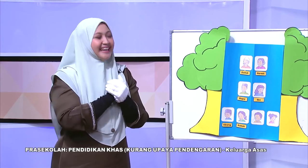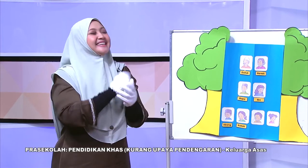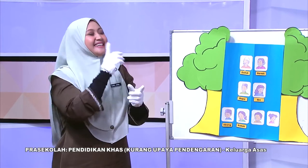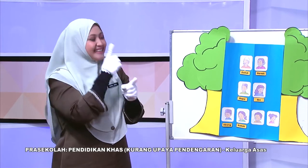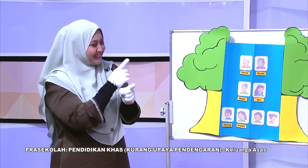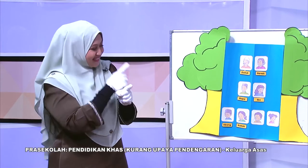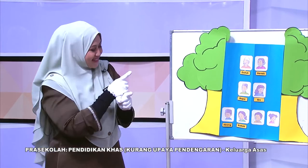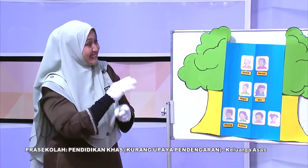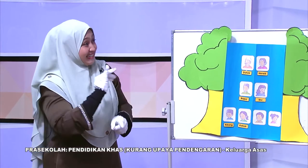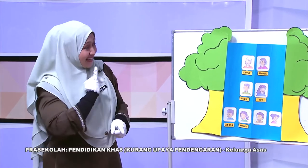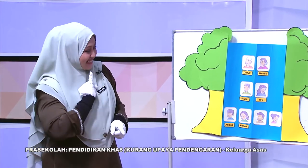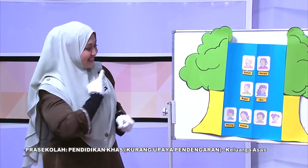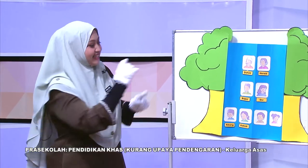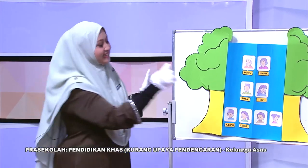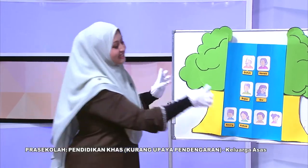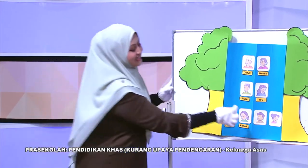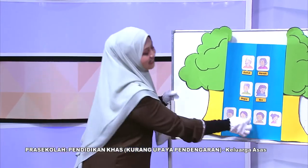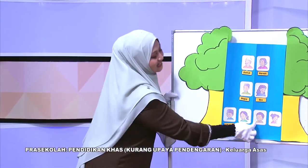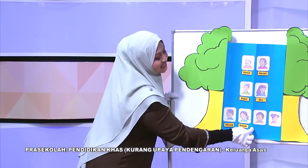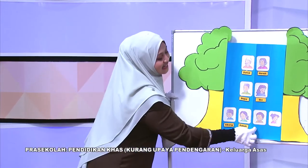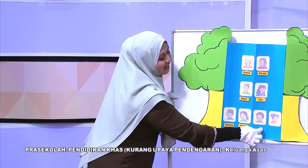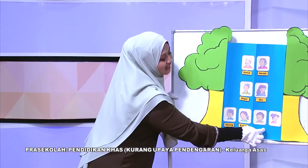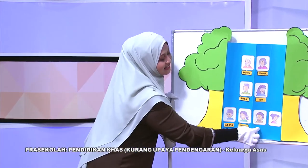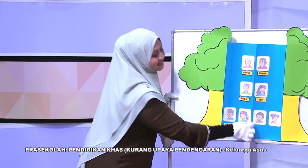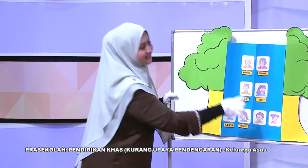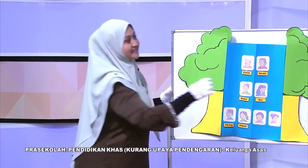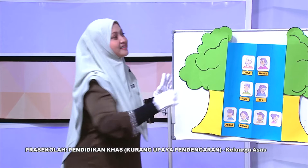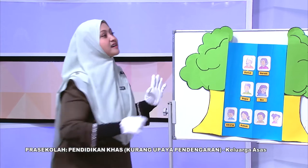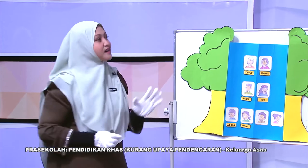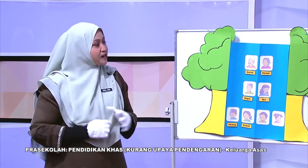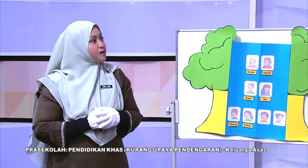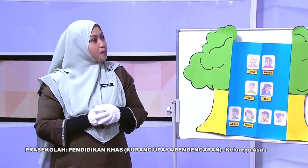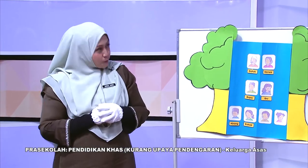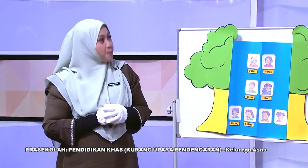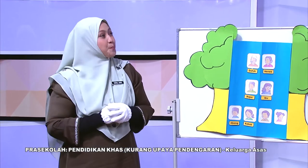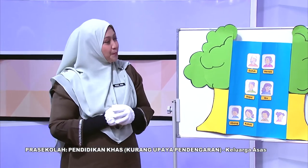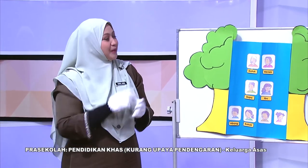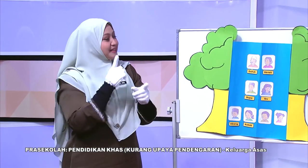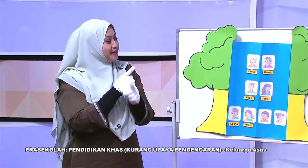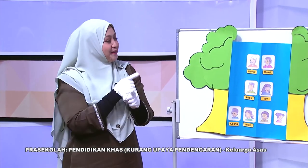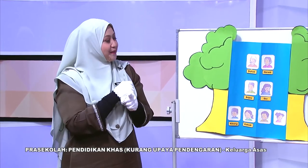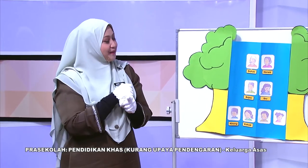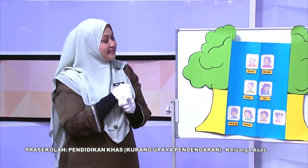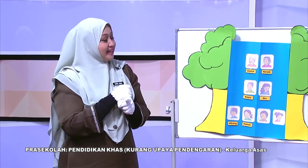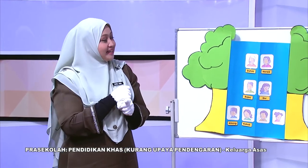Iya betul saya disini indah style koki sisanya